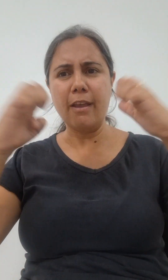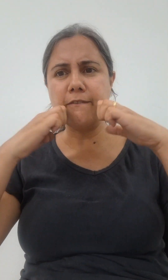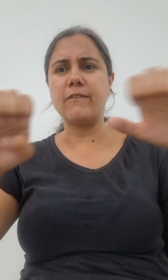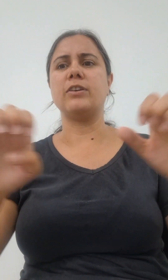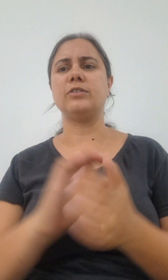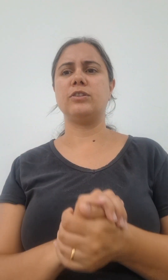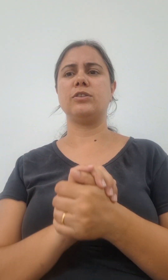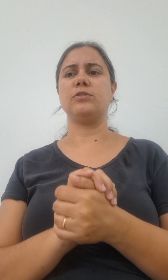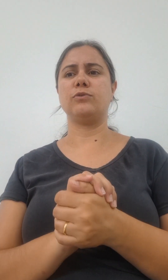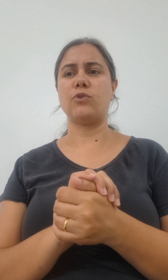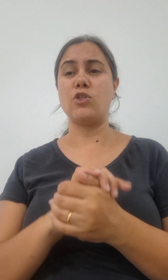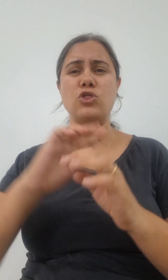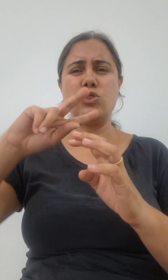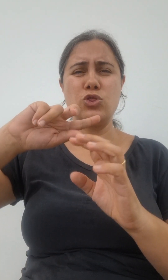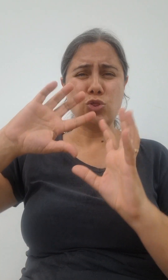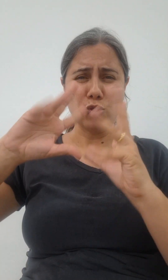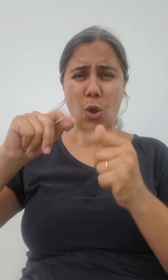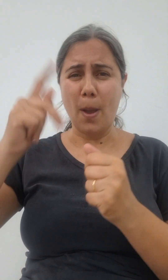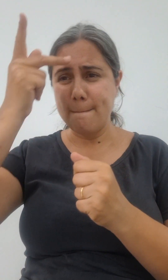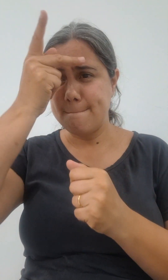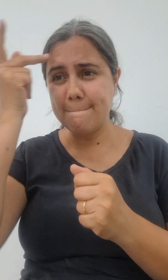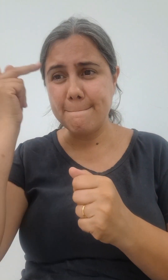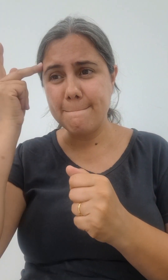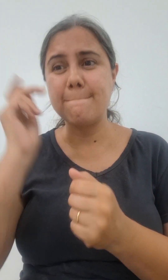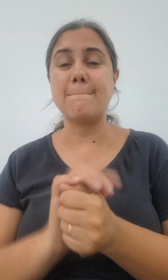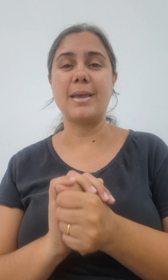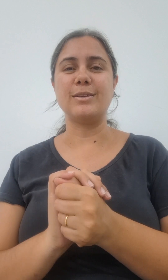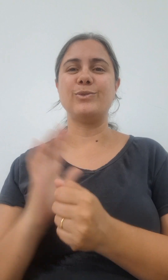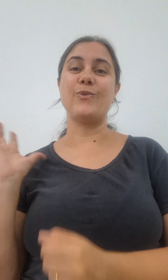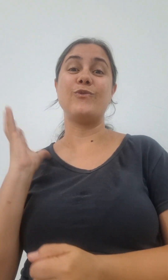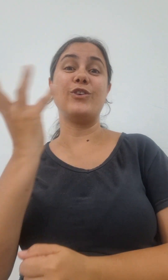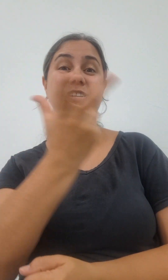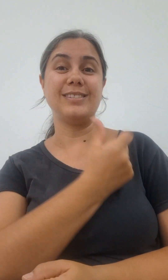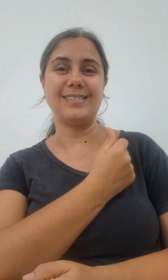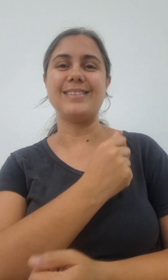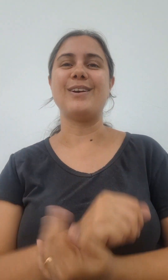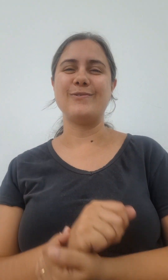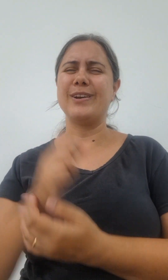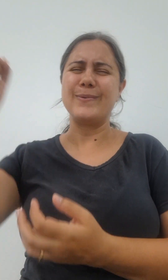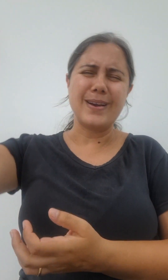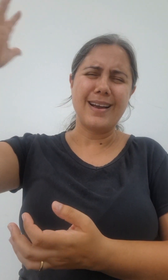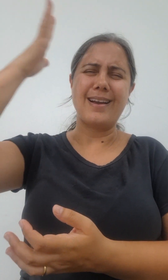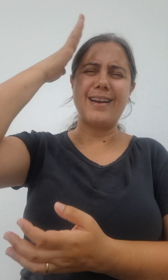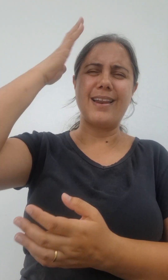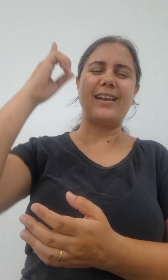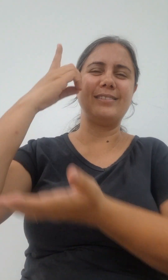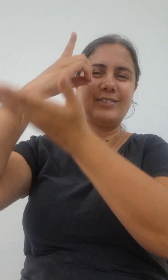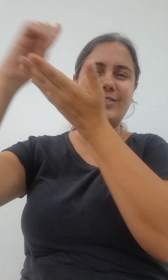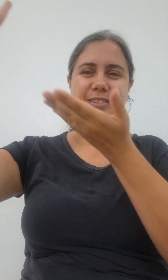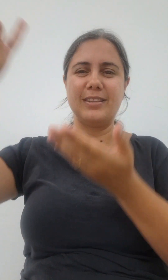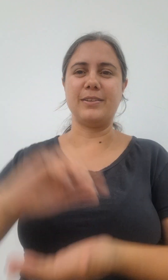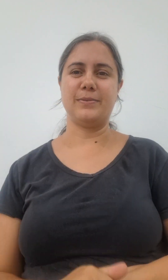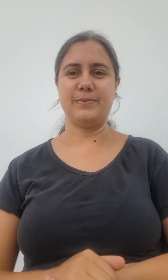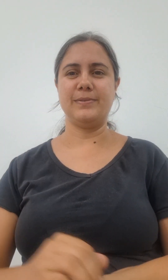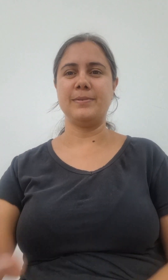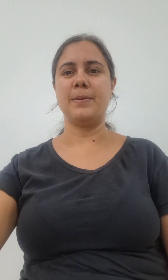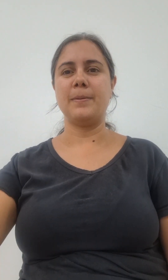e compartilhou o evangelho, o homem chamado Cornélio, né, o gentil. E todos ali foram salvos,